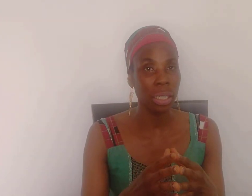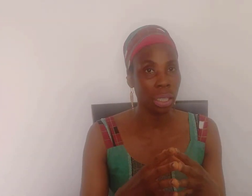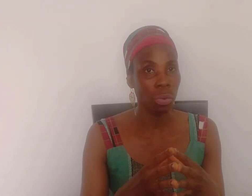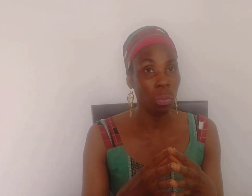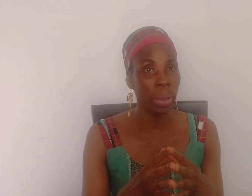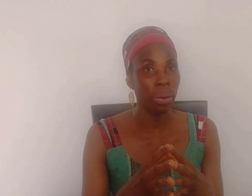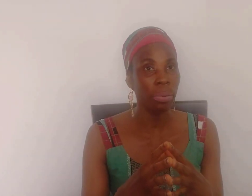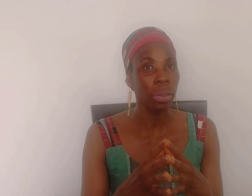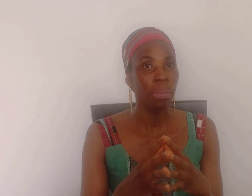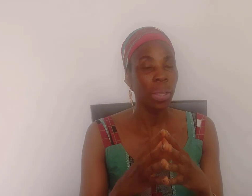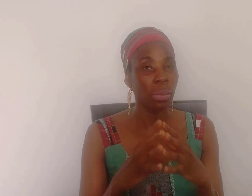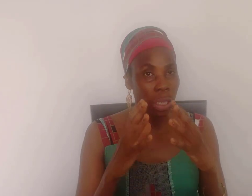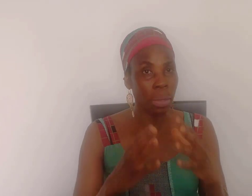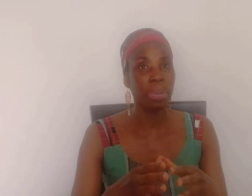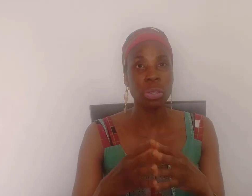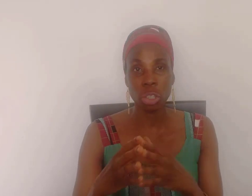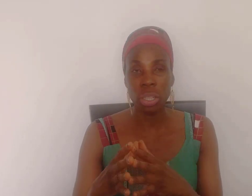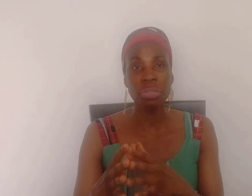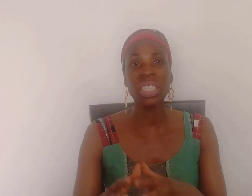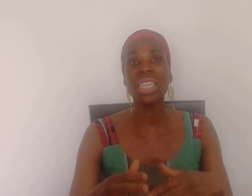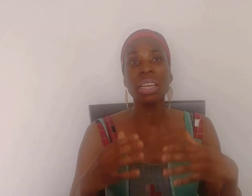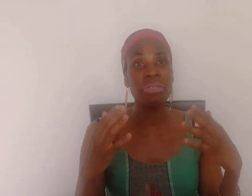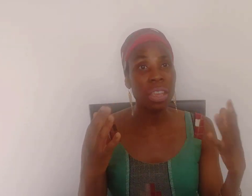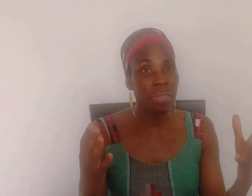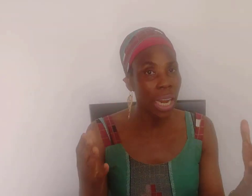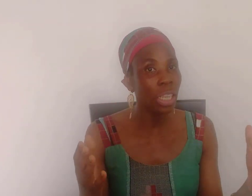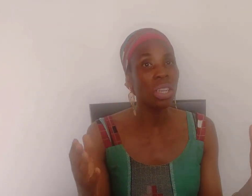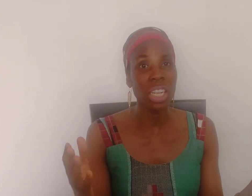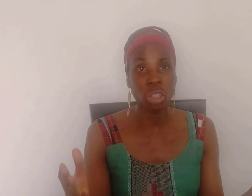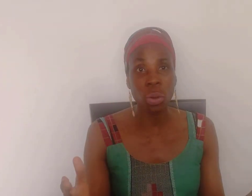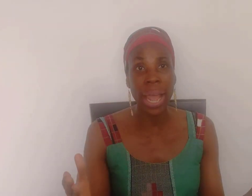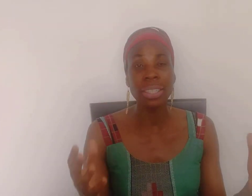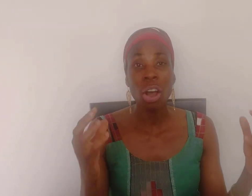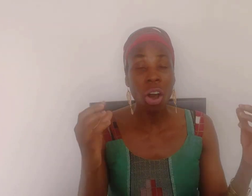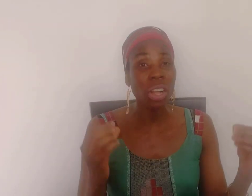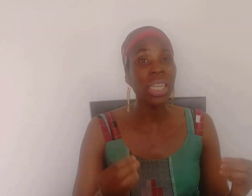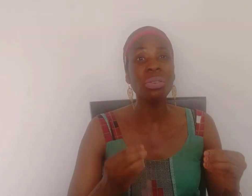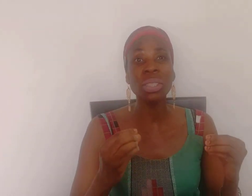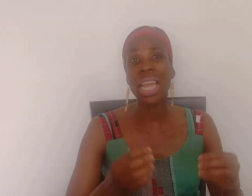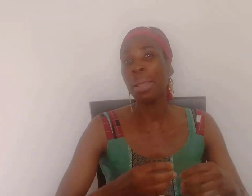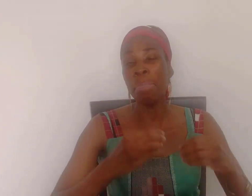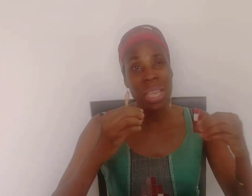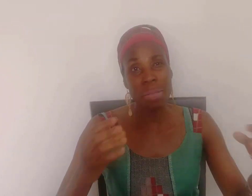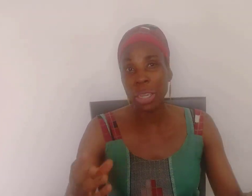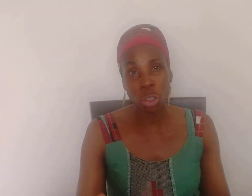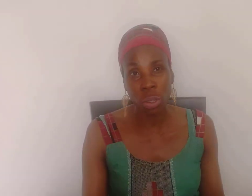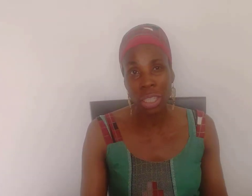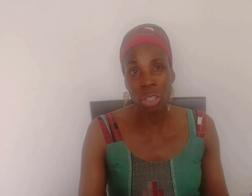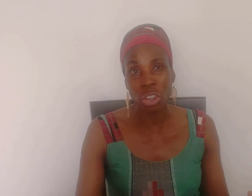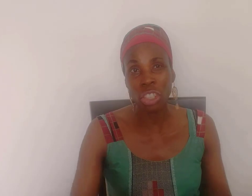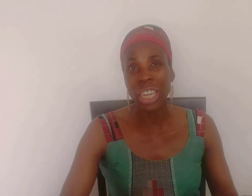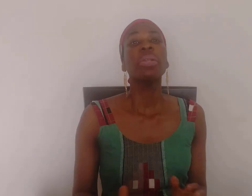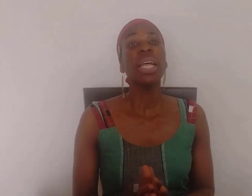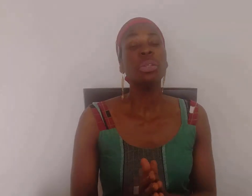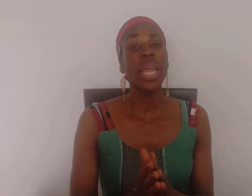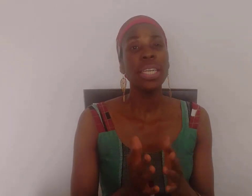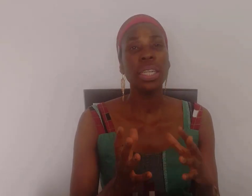deste número, tanto de pessoas com deficiência, vivem nas zonas rurais, onde não têm mínimas condições. Portanto, este